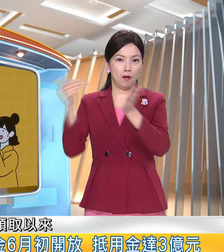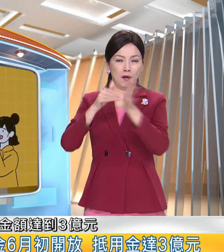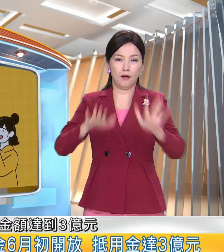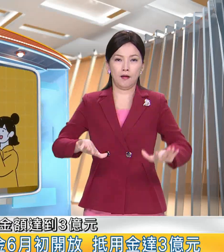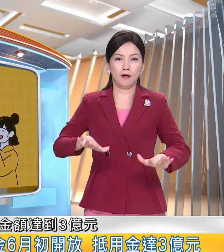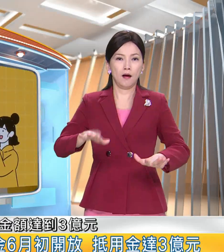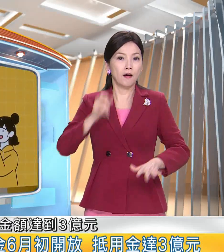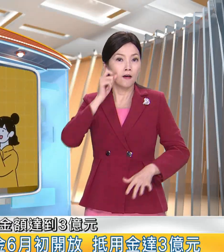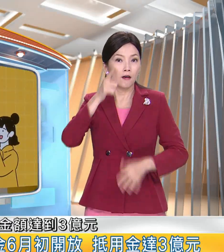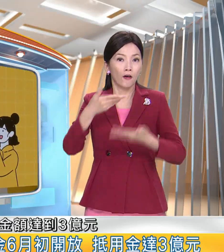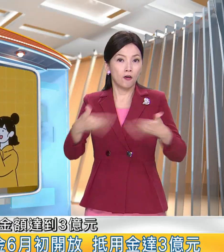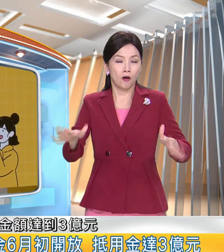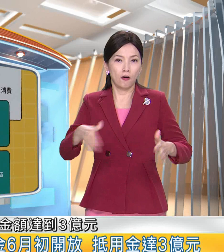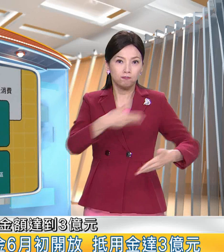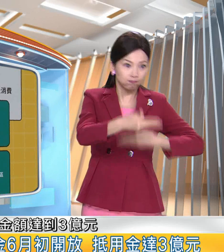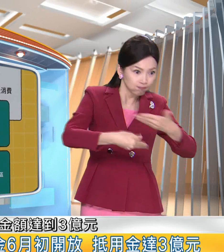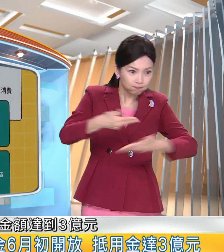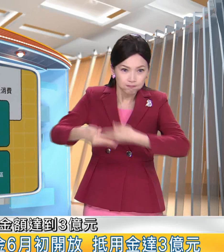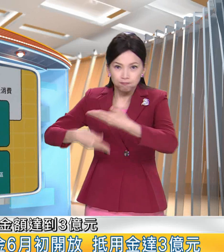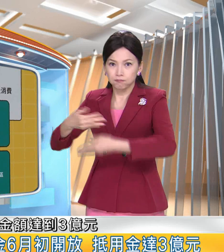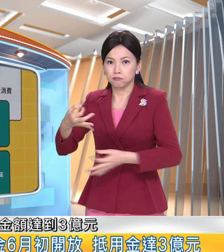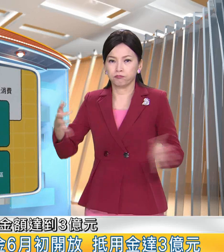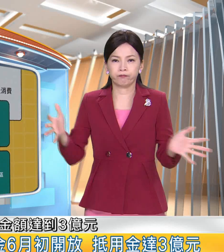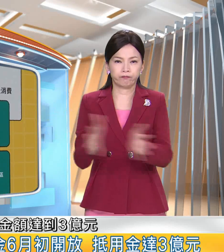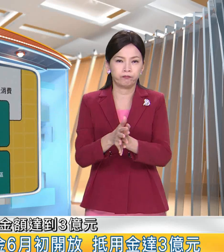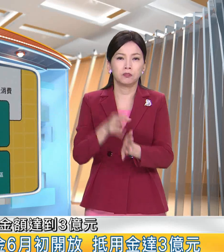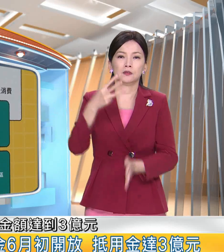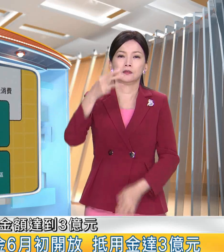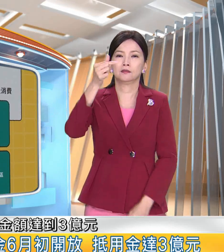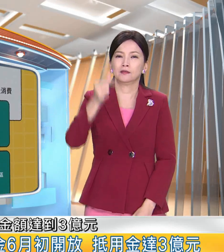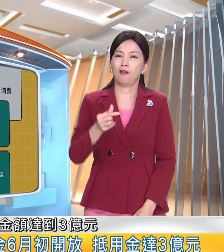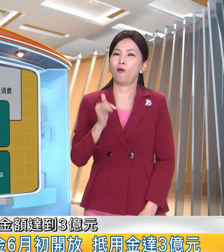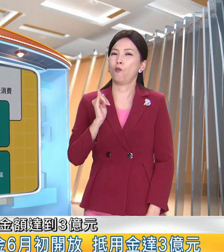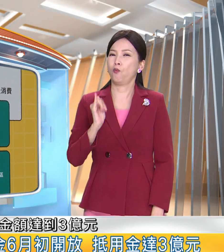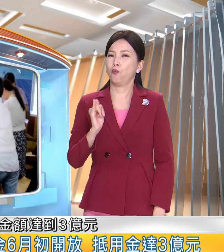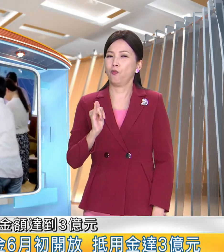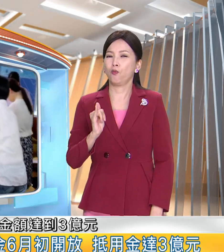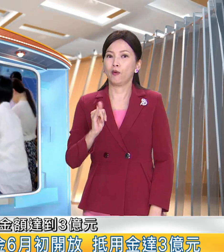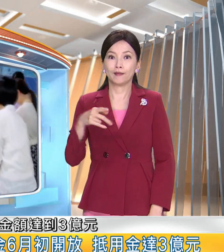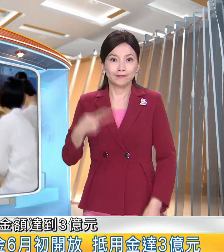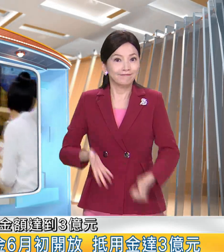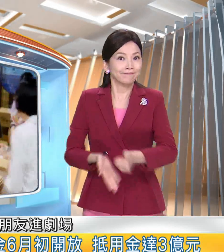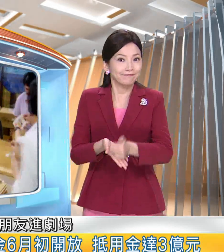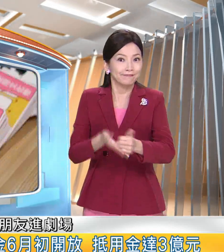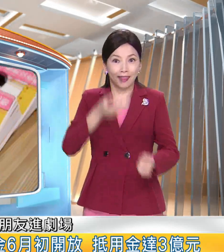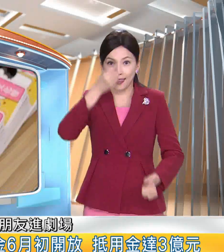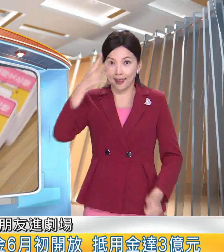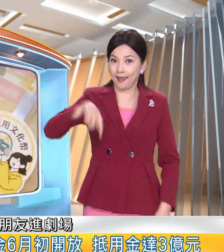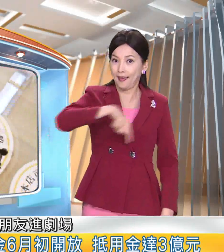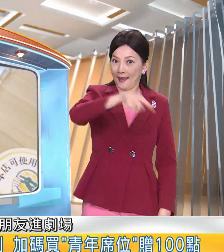个多月，抵用的金额达到了3亿元。为了鼓励年轻朋友进剧